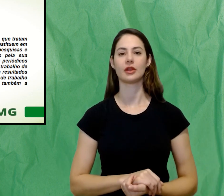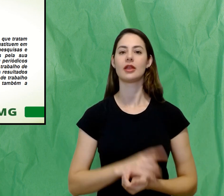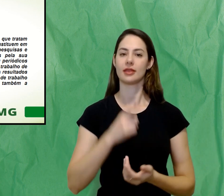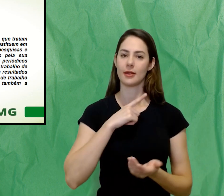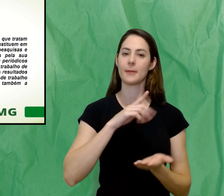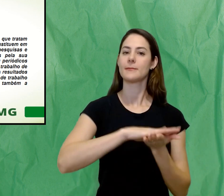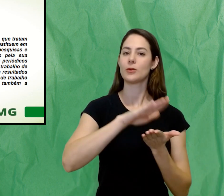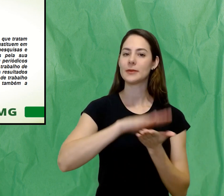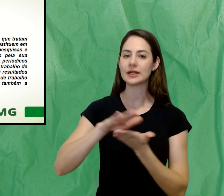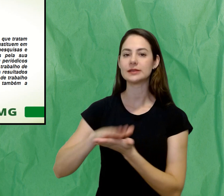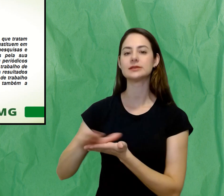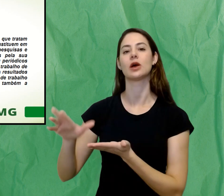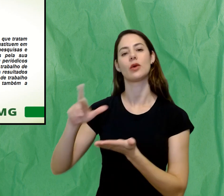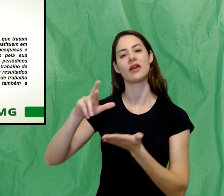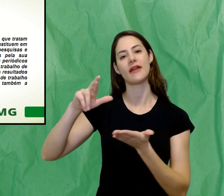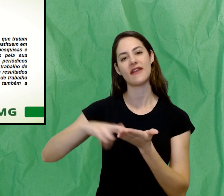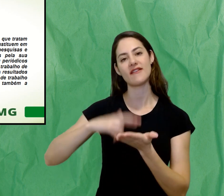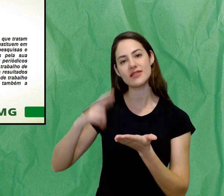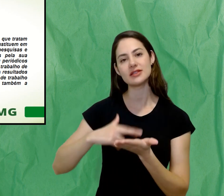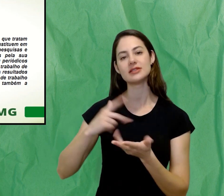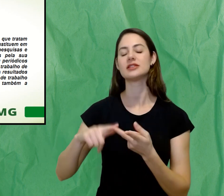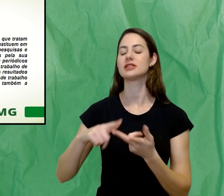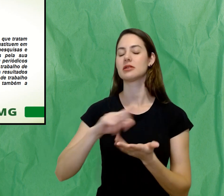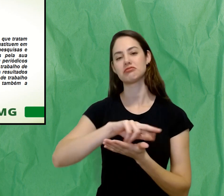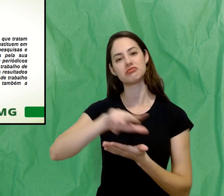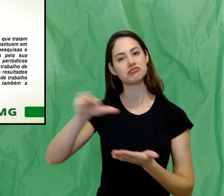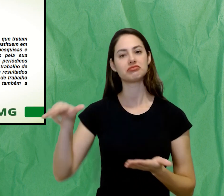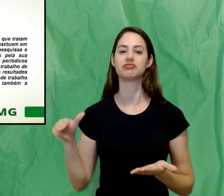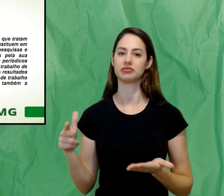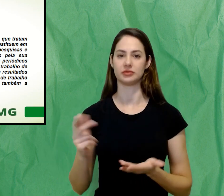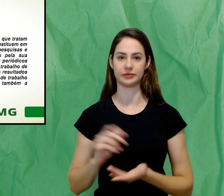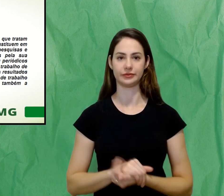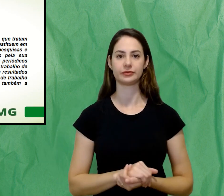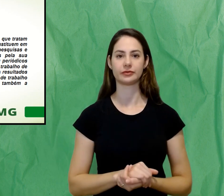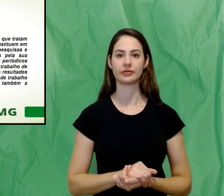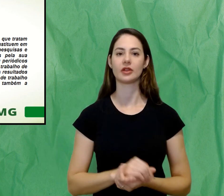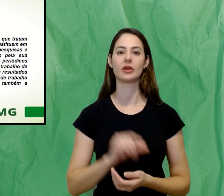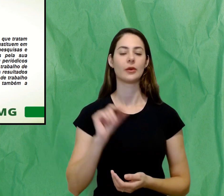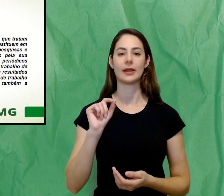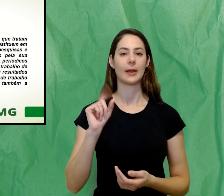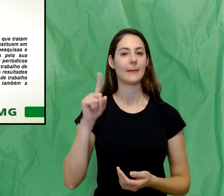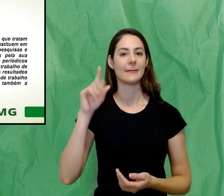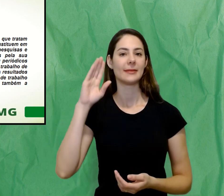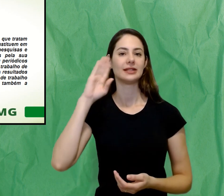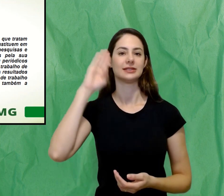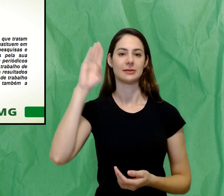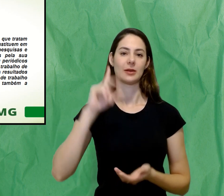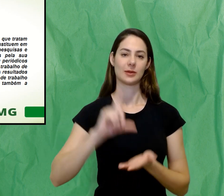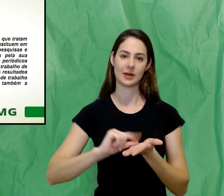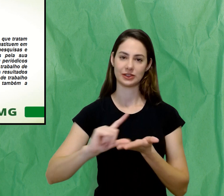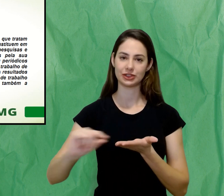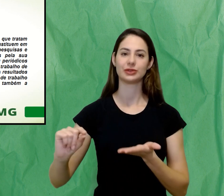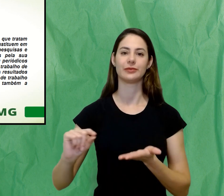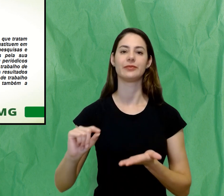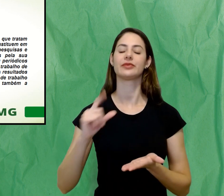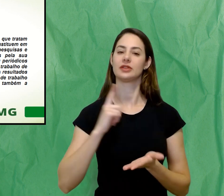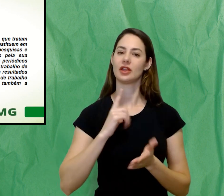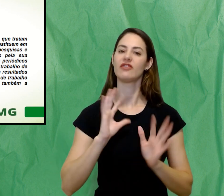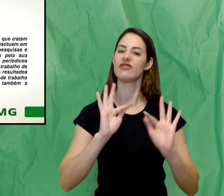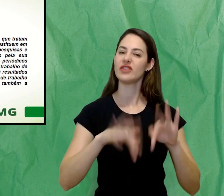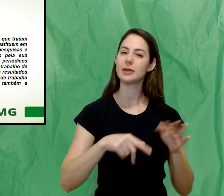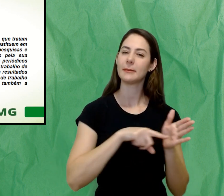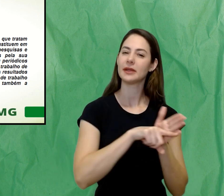em revistas ou periódicos especializados e formam a seção principal deles. Concluído um trabalho de pesquisa,